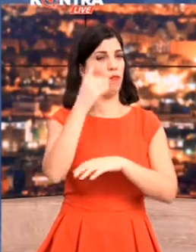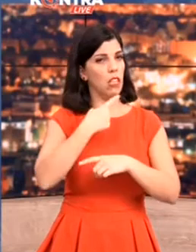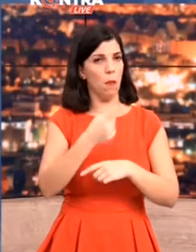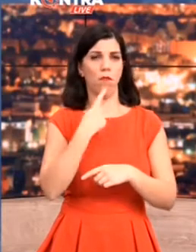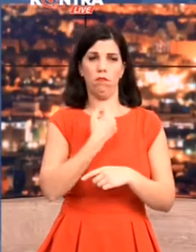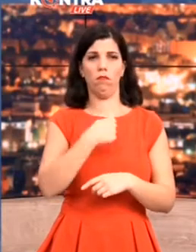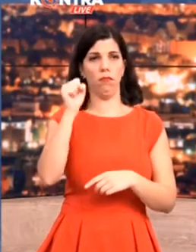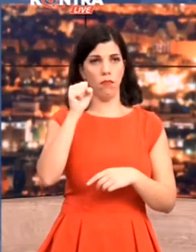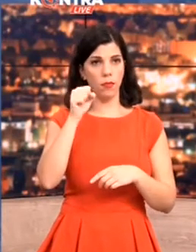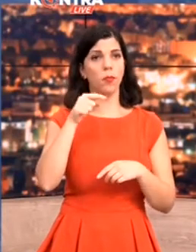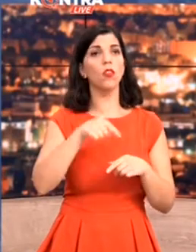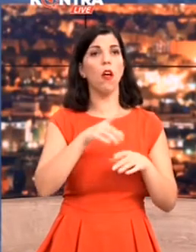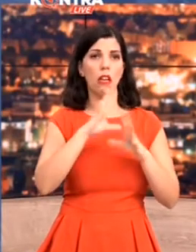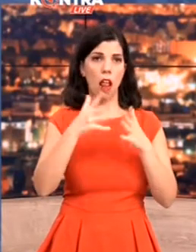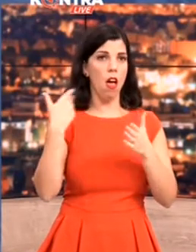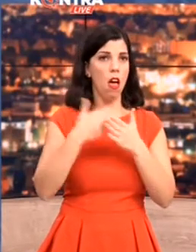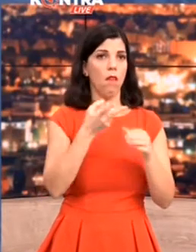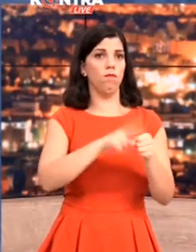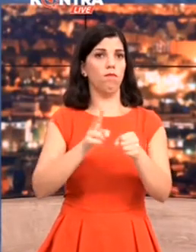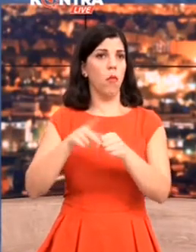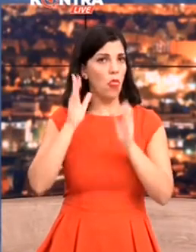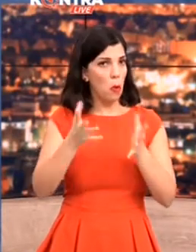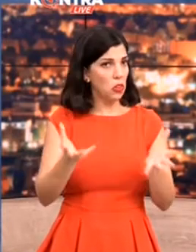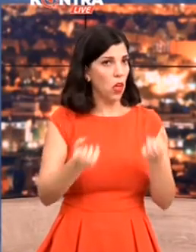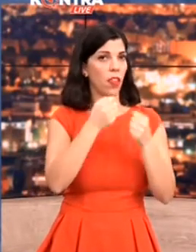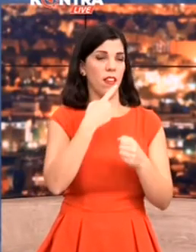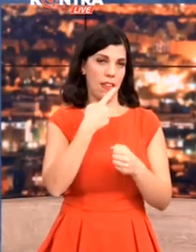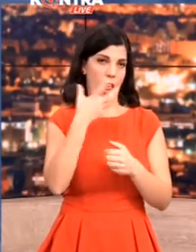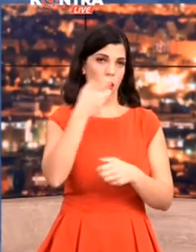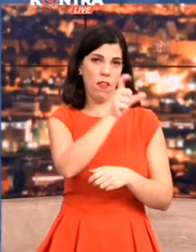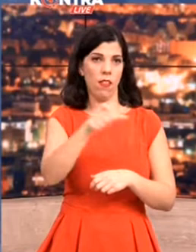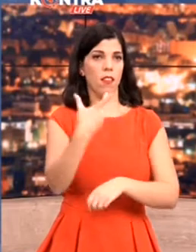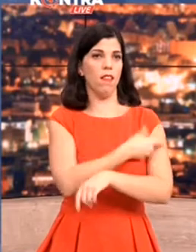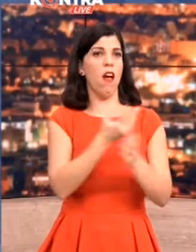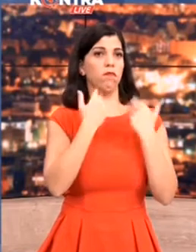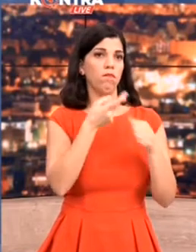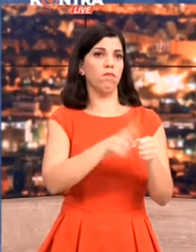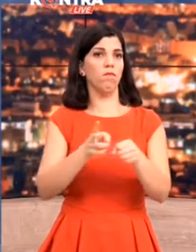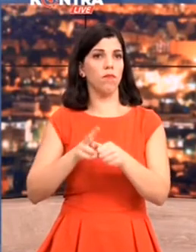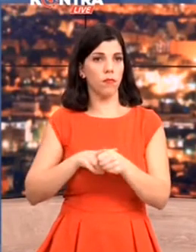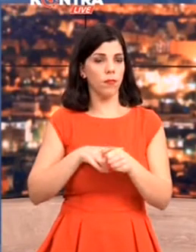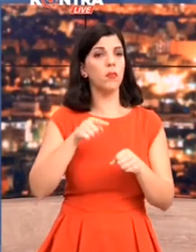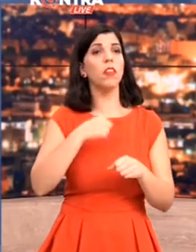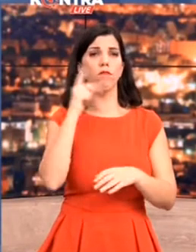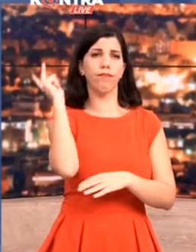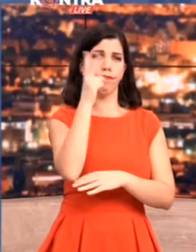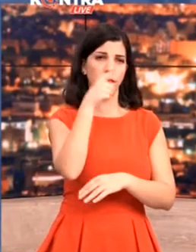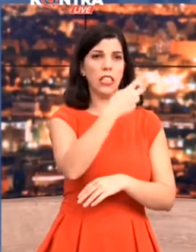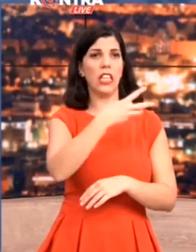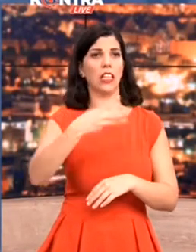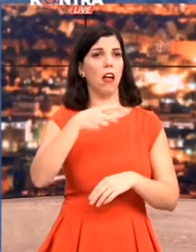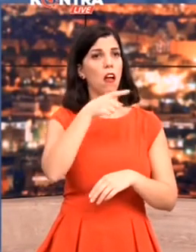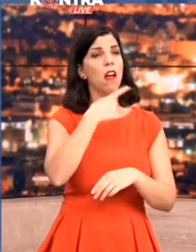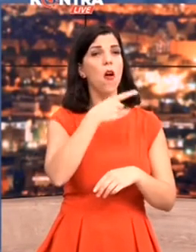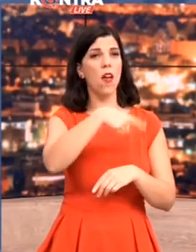Δημοκρατίας. «Χάνονται ζωές που διαφορετικά θα είχαν σωθεί», είπε για τους ανεμβολίαστους. Σκληρή επίθεση εξαπέλυσε στον ΣΥΡΙΖΑ, τον